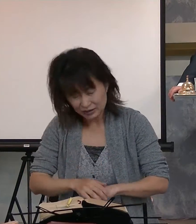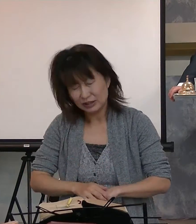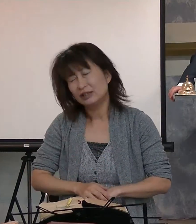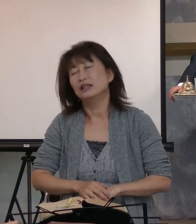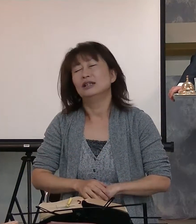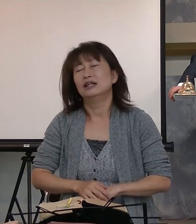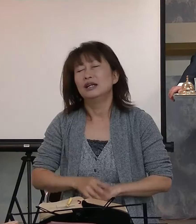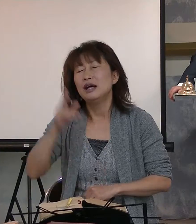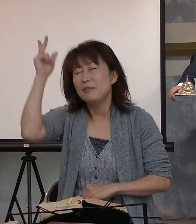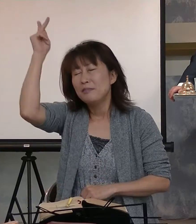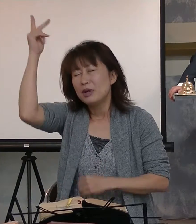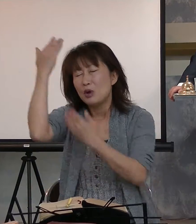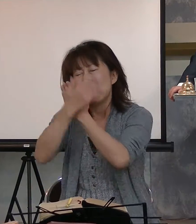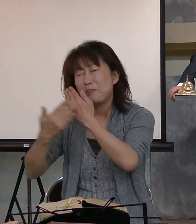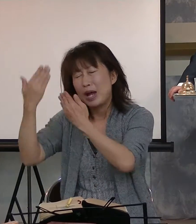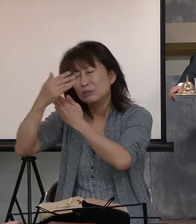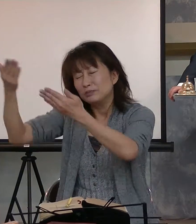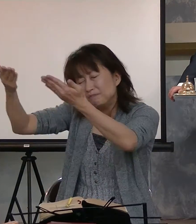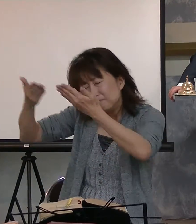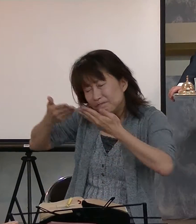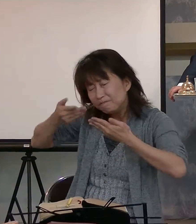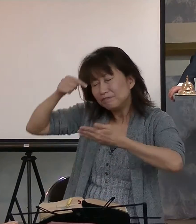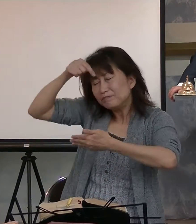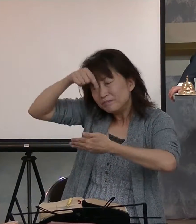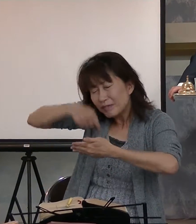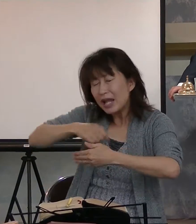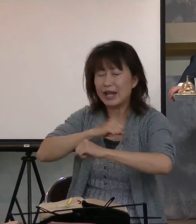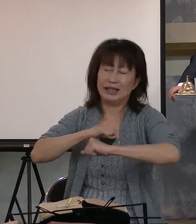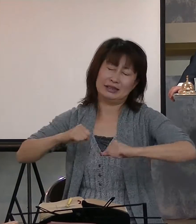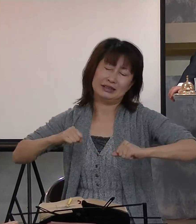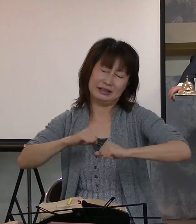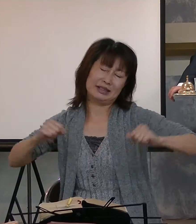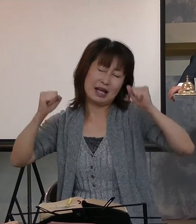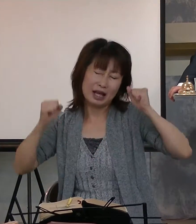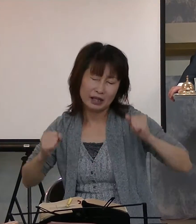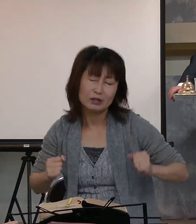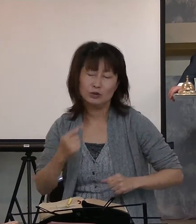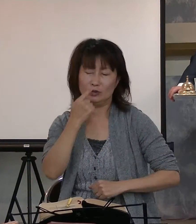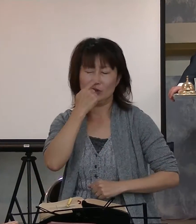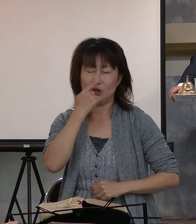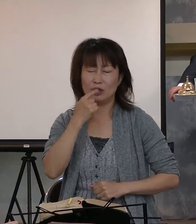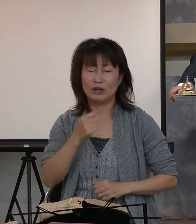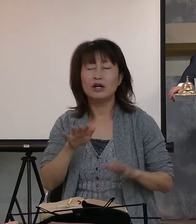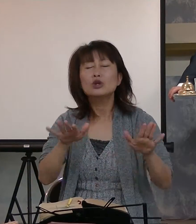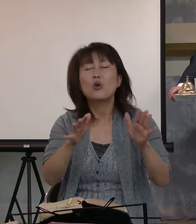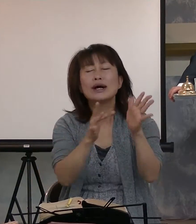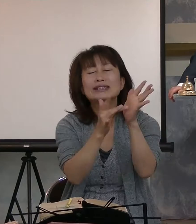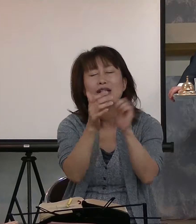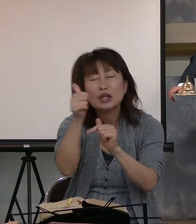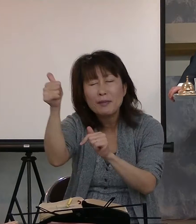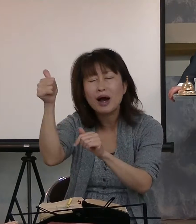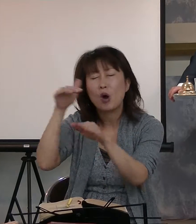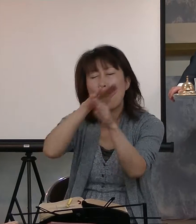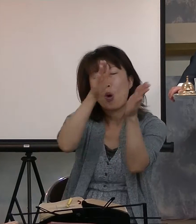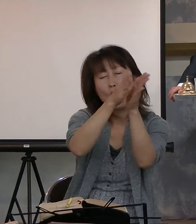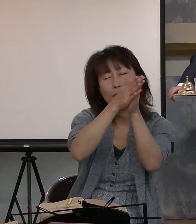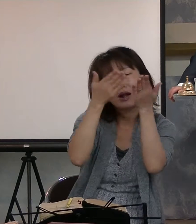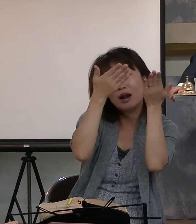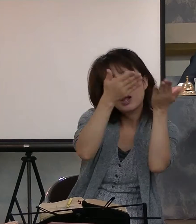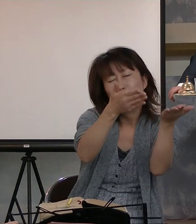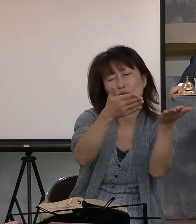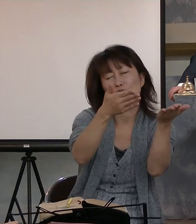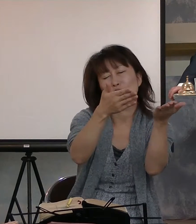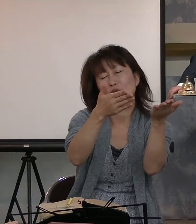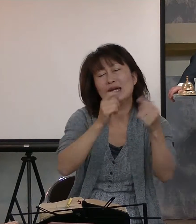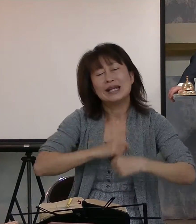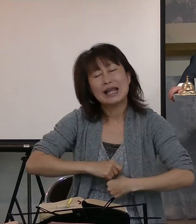恵みの中で生かされている今日イエス様によって褒められ、まだ正しい信仰者の基準